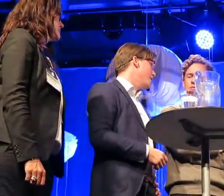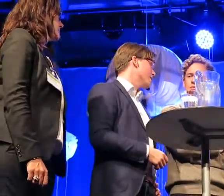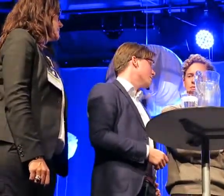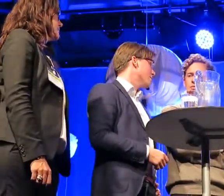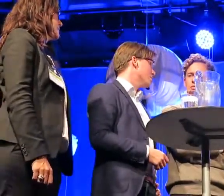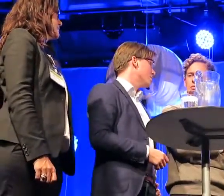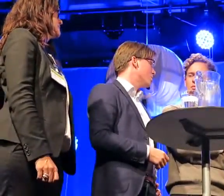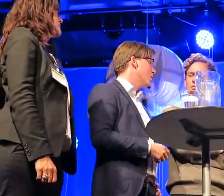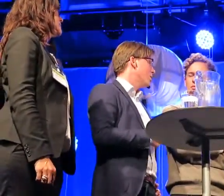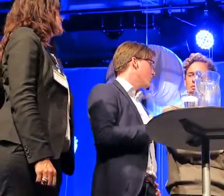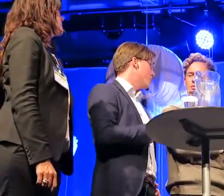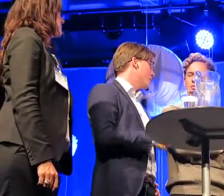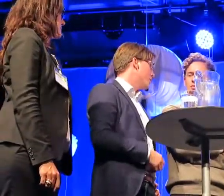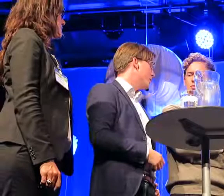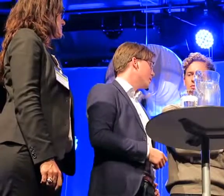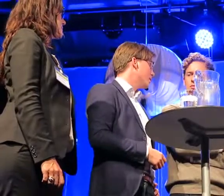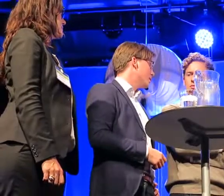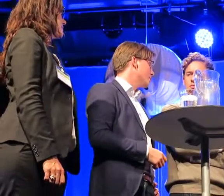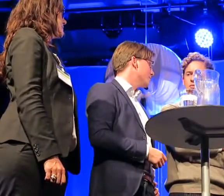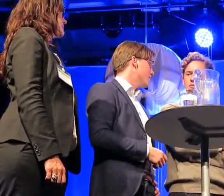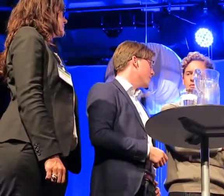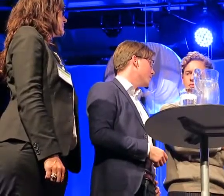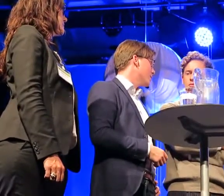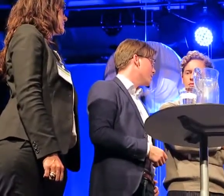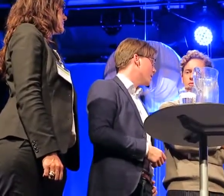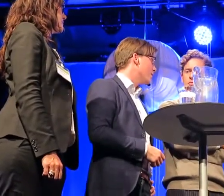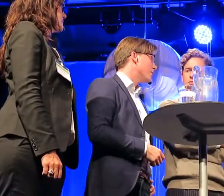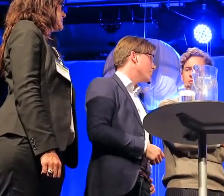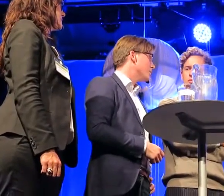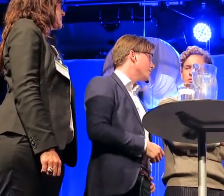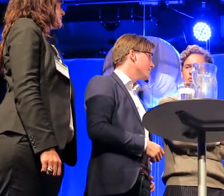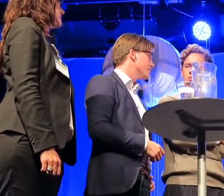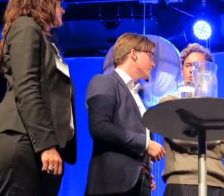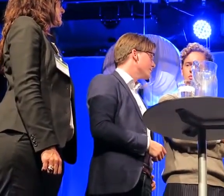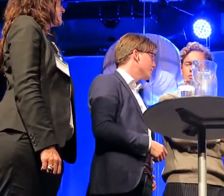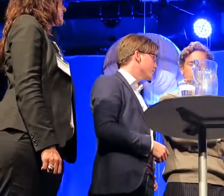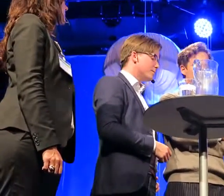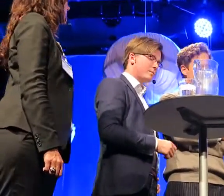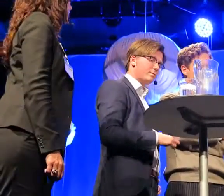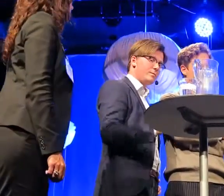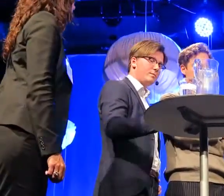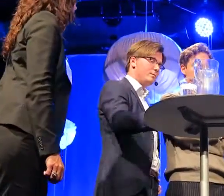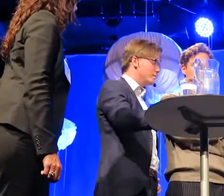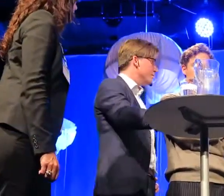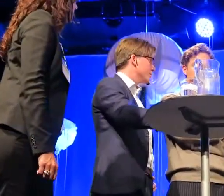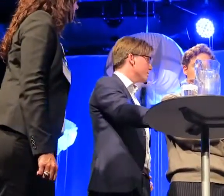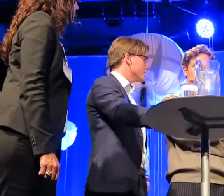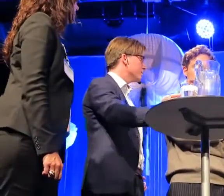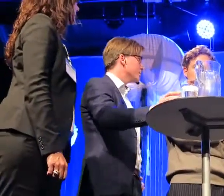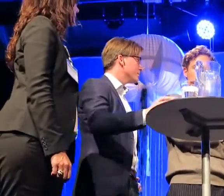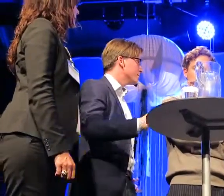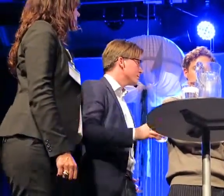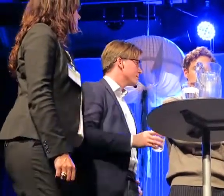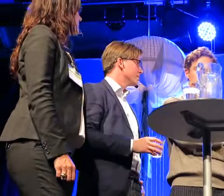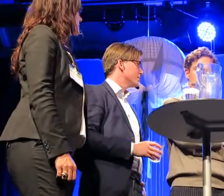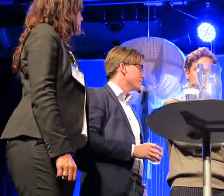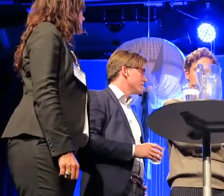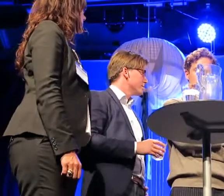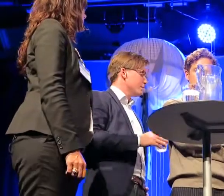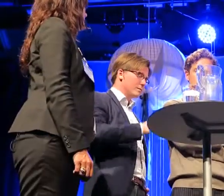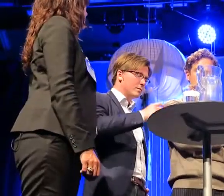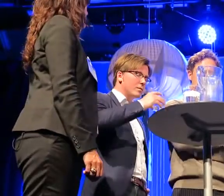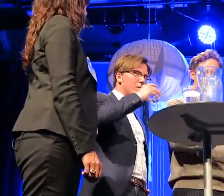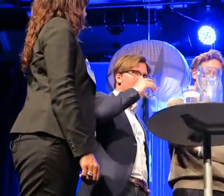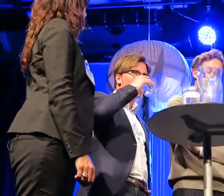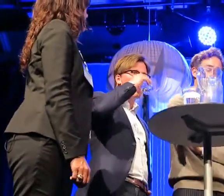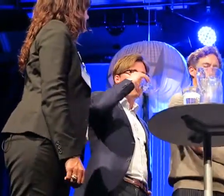nog ett gemensamt ansvar tror jag att fundera över den ekvationen. Men Jenny, jag är lite nyfiken på, du fick utstå lite kritik från Erik